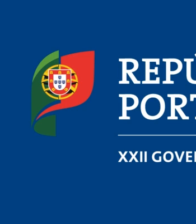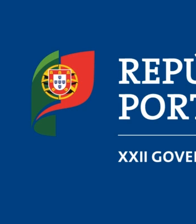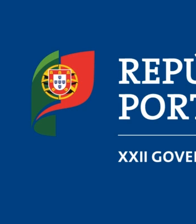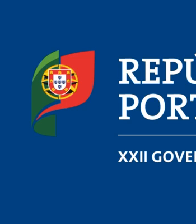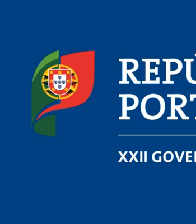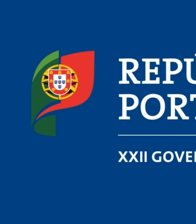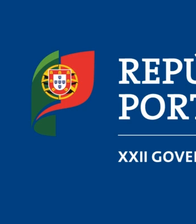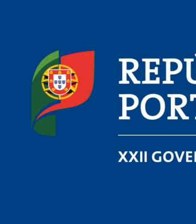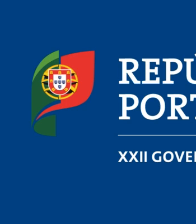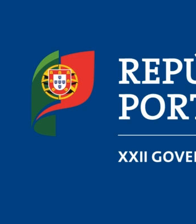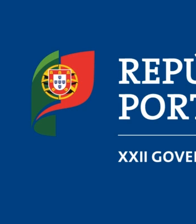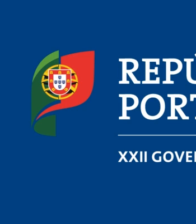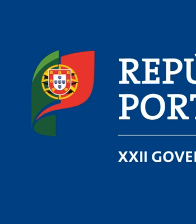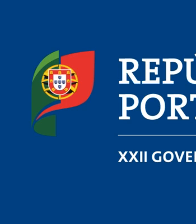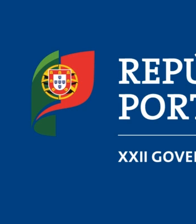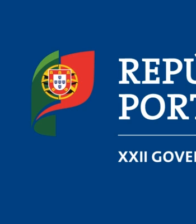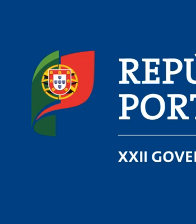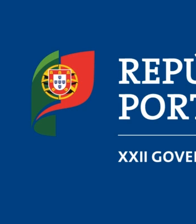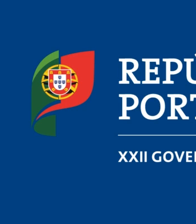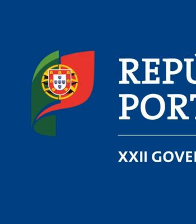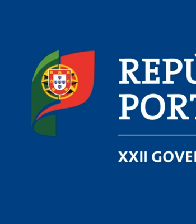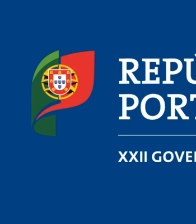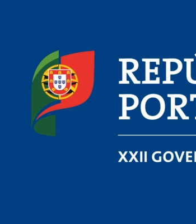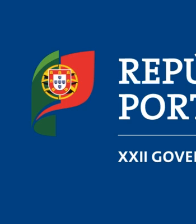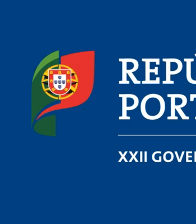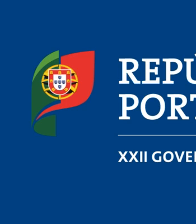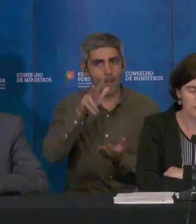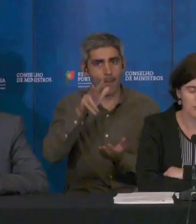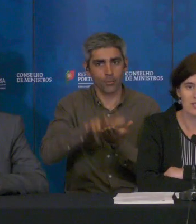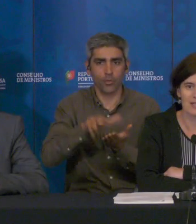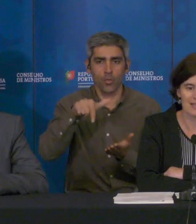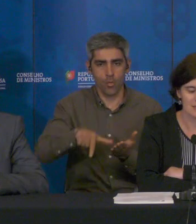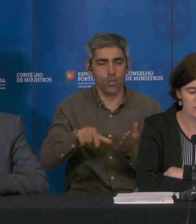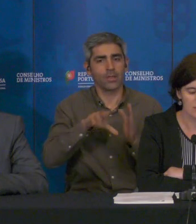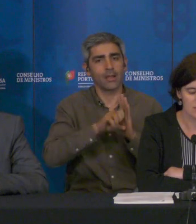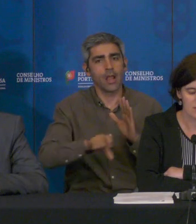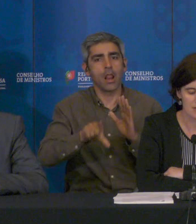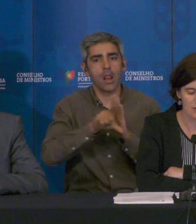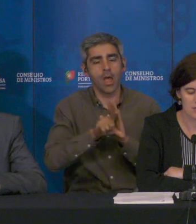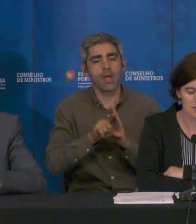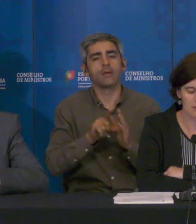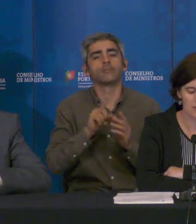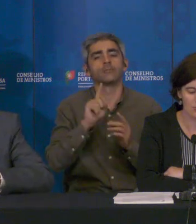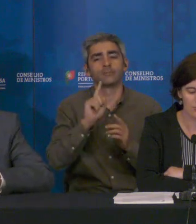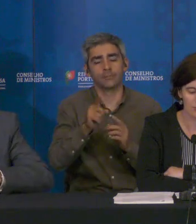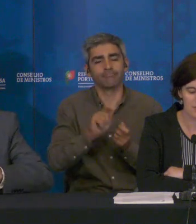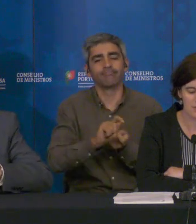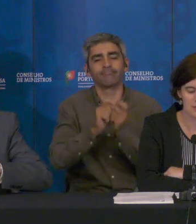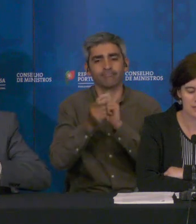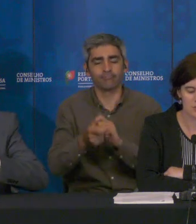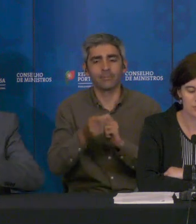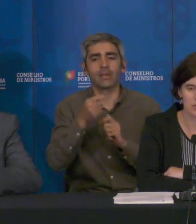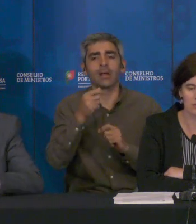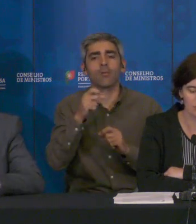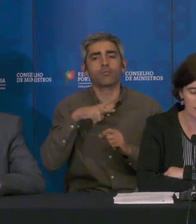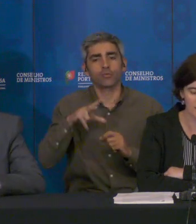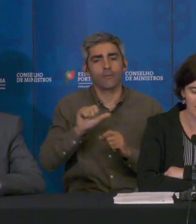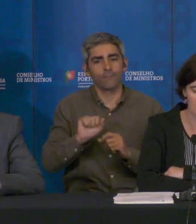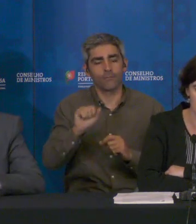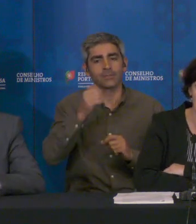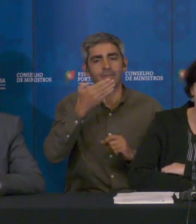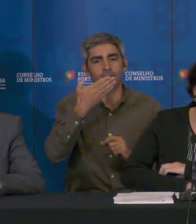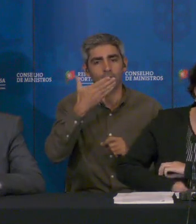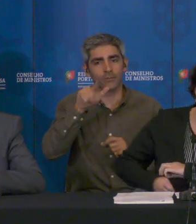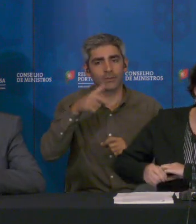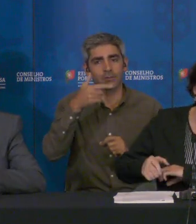A todas e a todos, o Conselho de Ministros aprovou hoje o Decreto-Lei que procede à nacionalização de 71,73% do